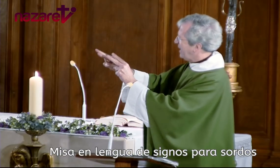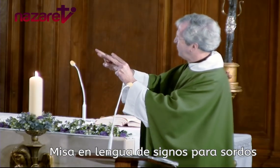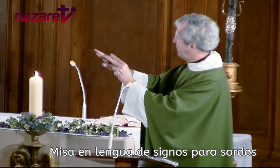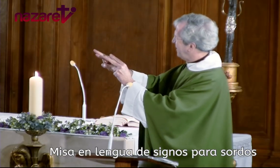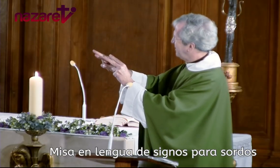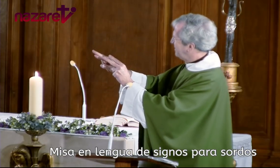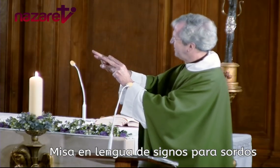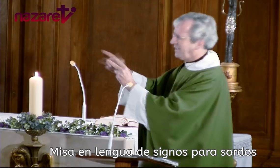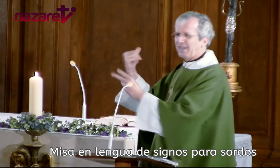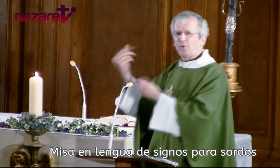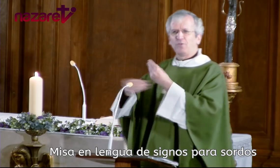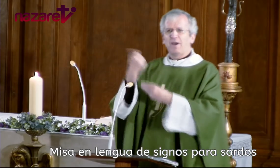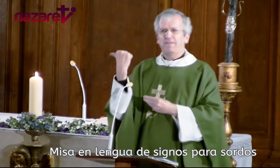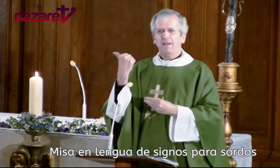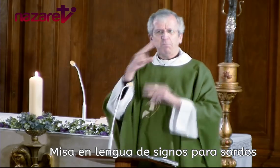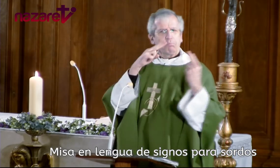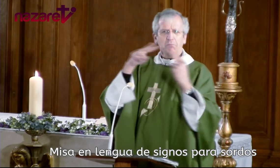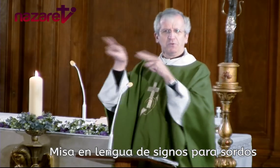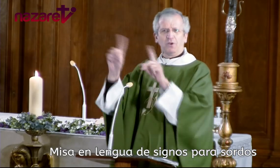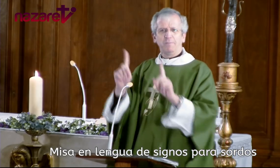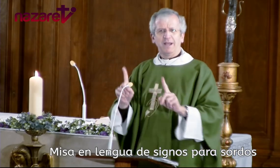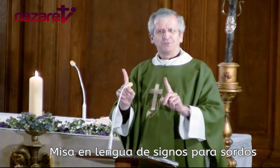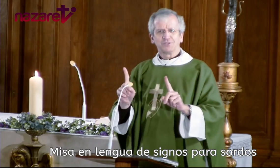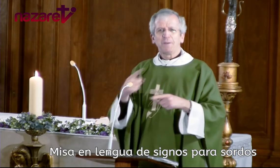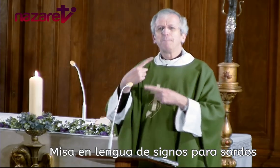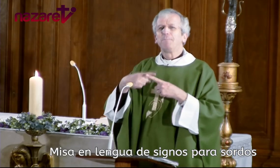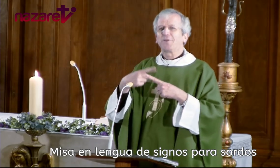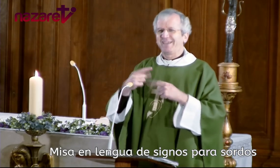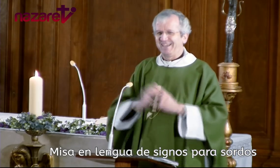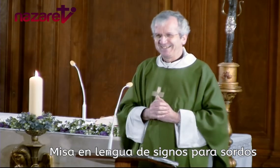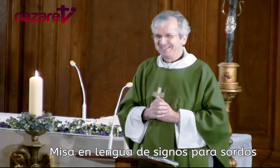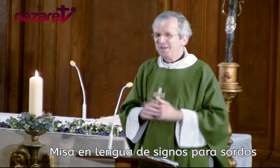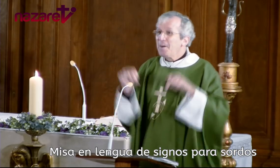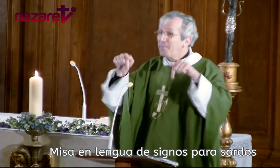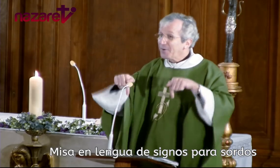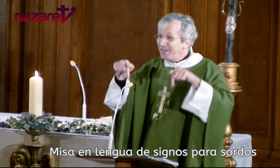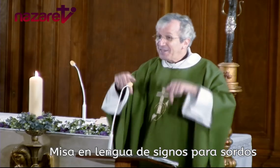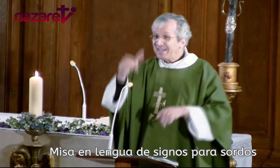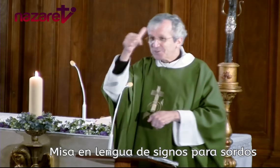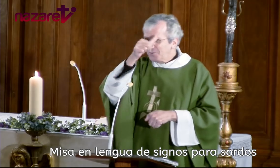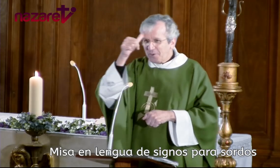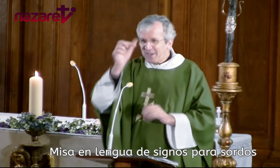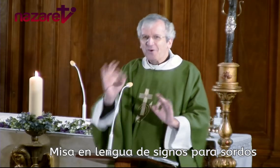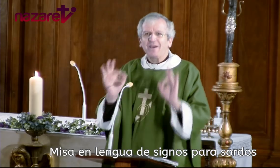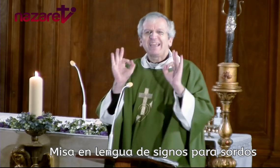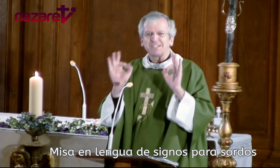mirándole. Y cuando lo hace él, no le miramos. ¿Por qué? Porque hoy es un domingo